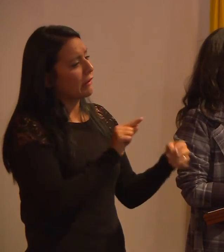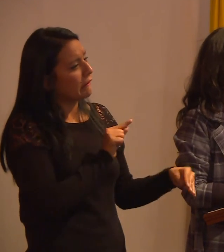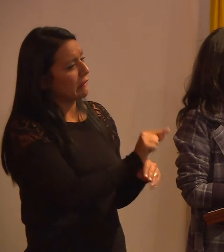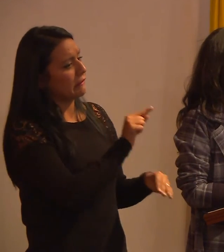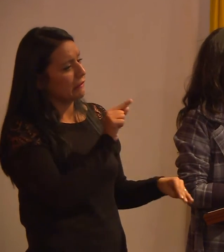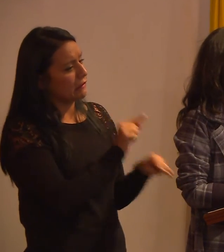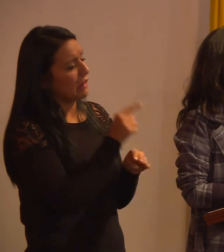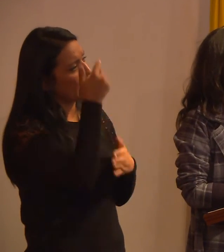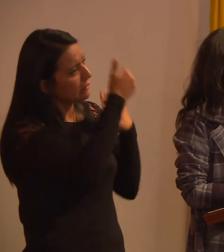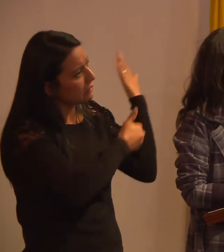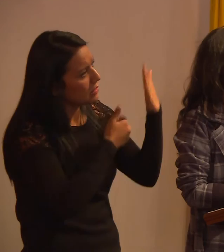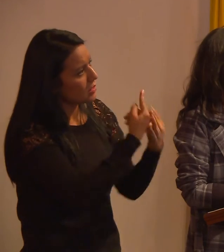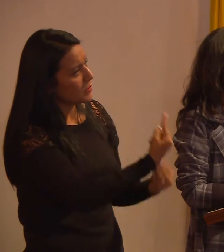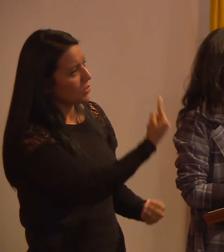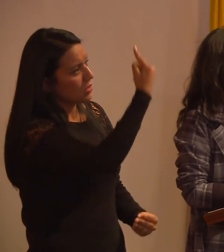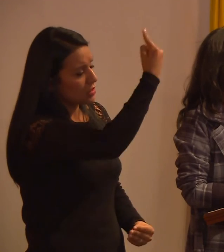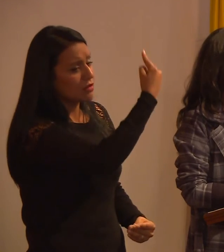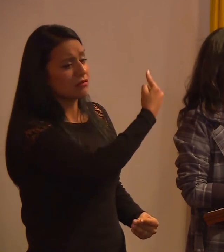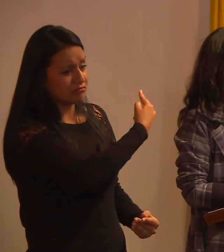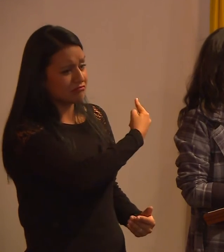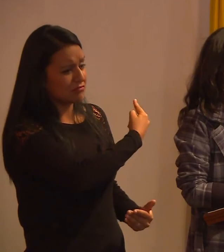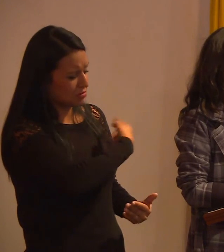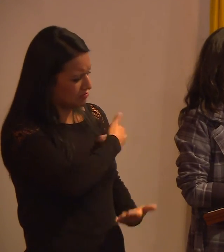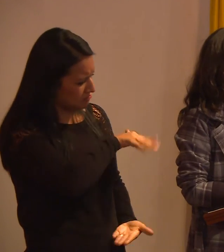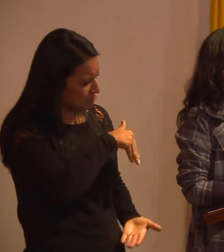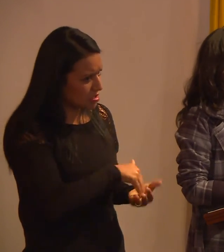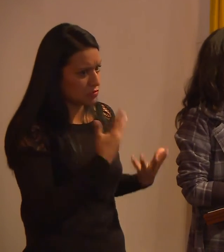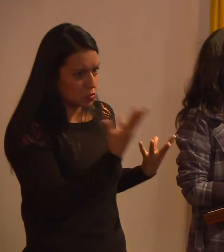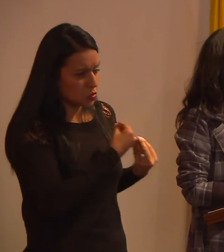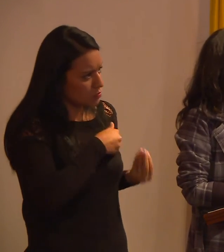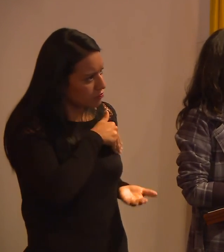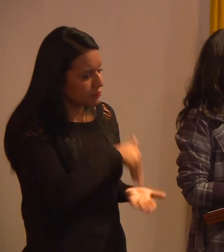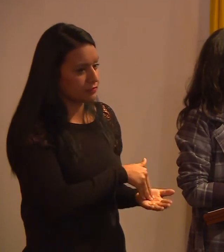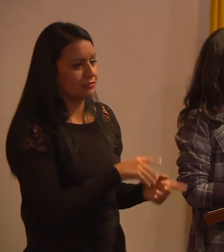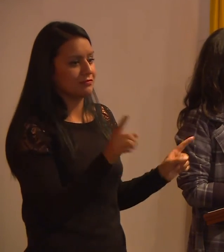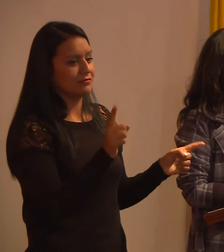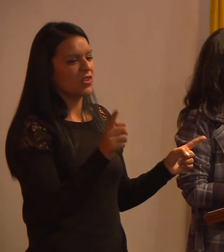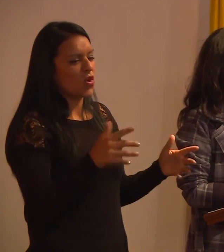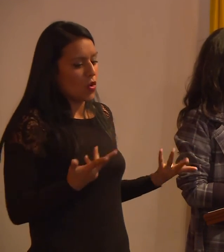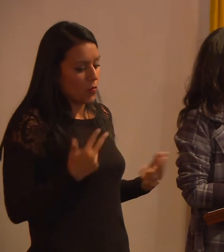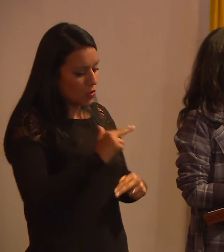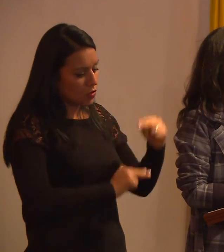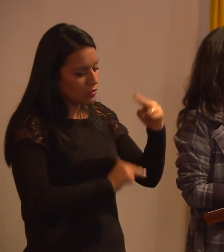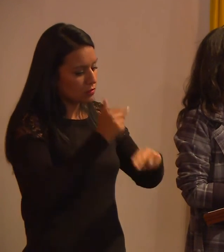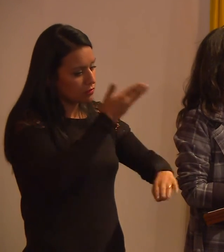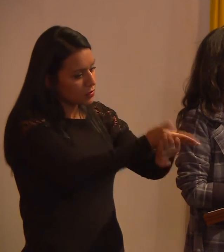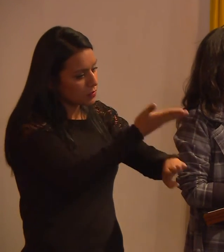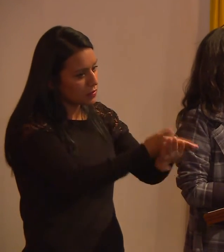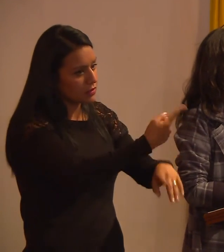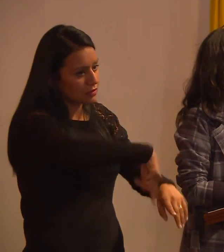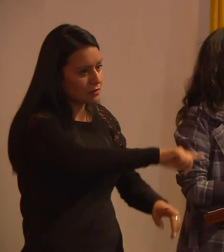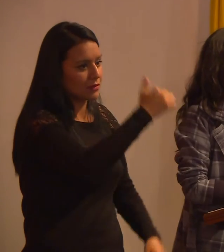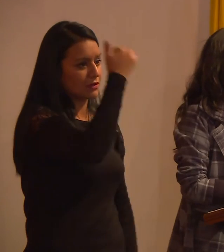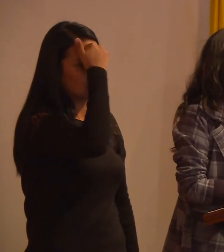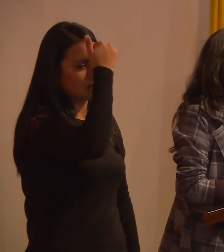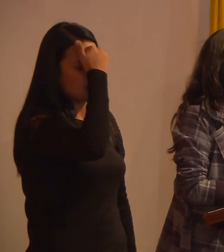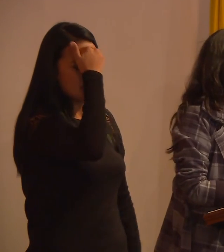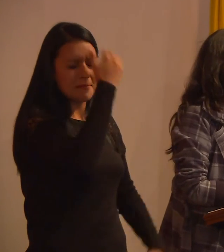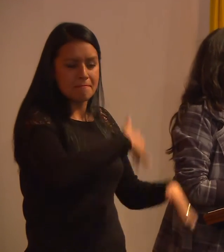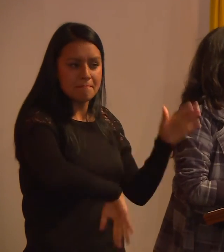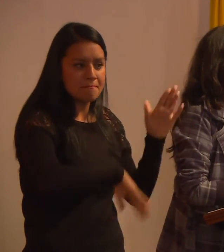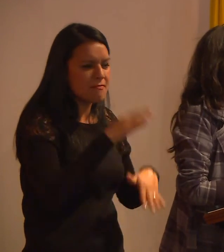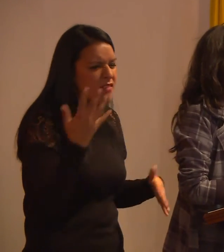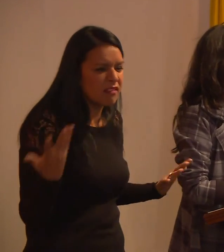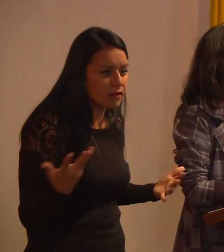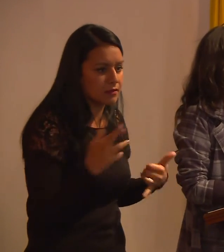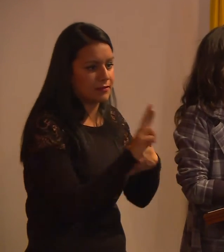y el análisis político, que lo hemos hecho bastante varios de nosotros, sino también en la construcción de propuestas para los maestros, sobre todo en las